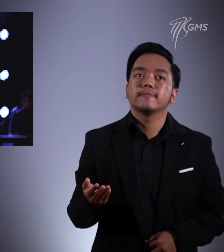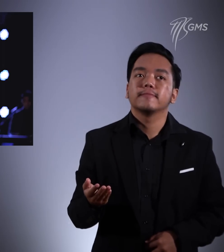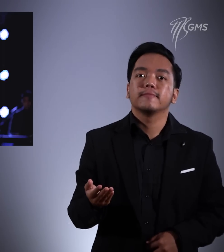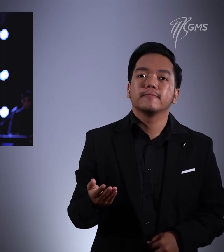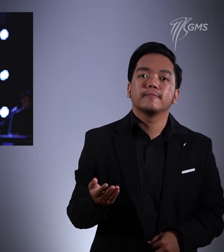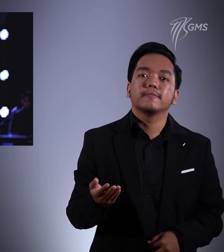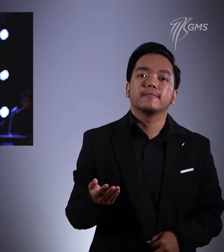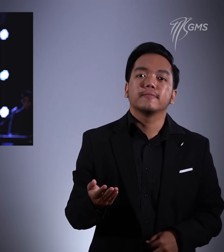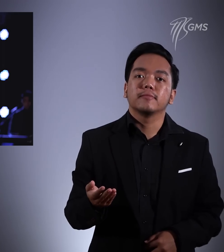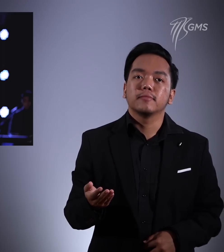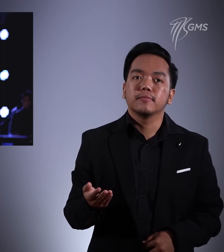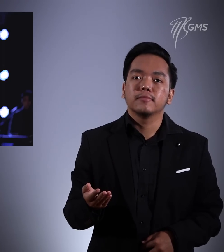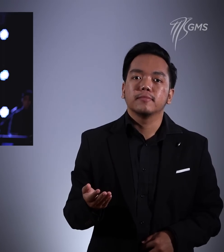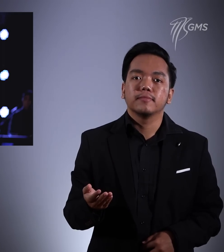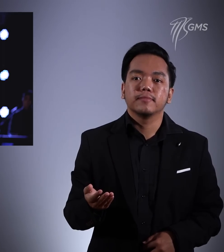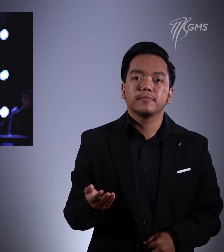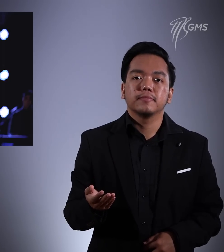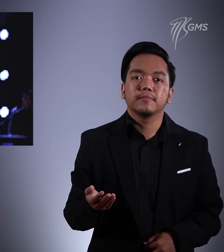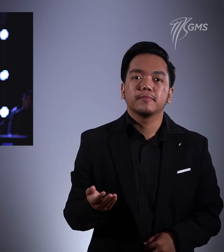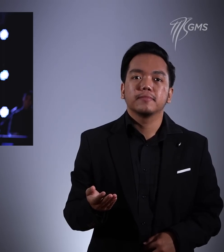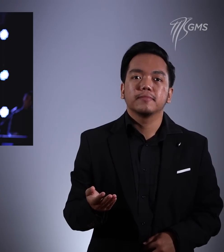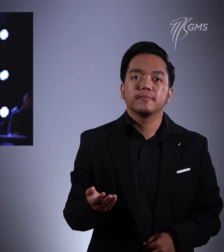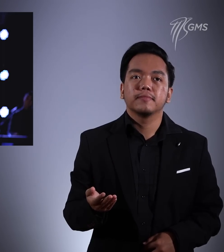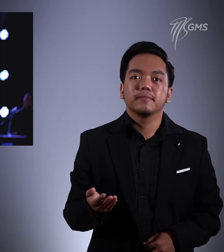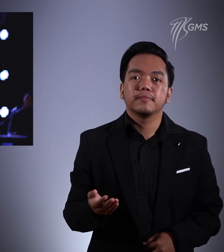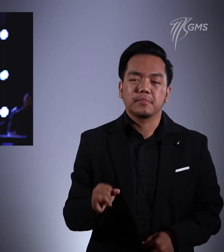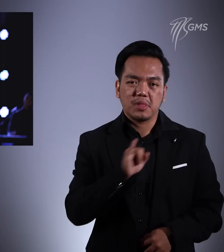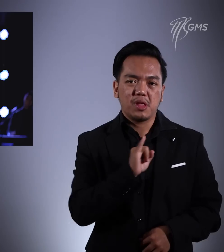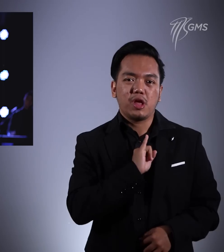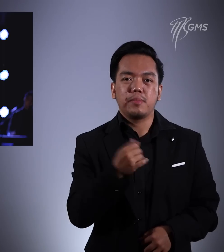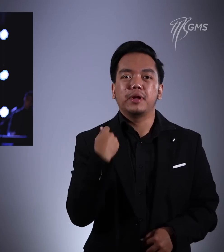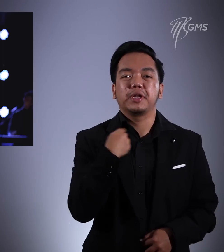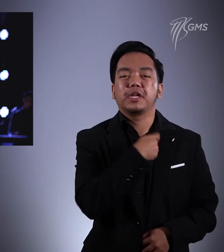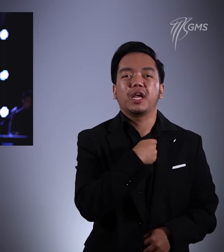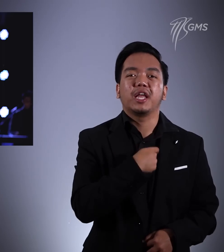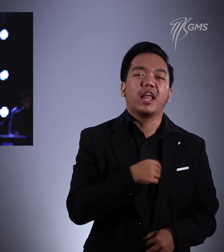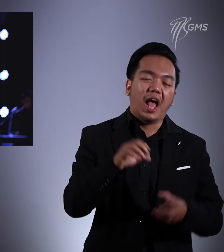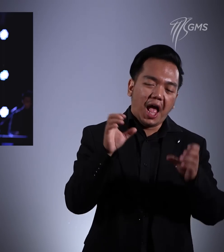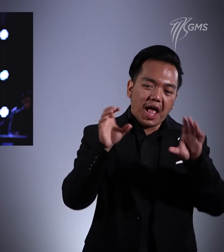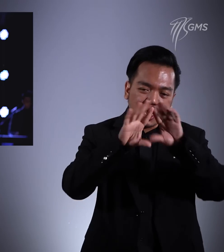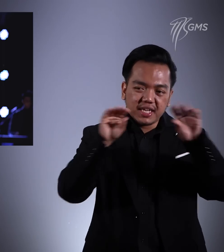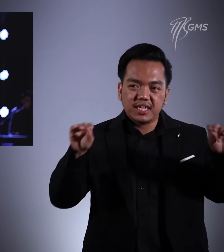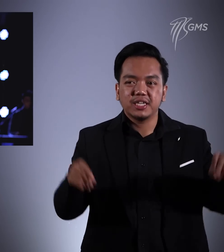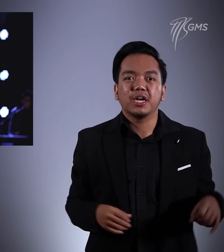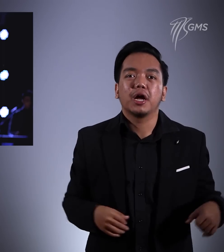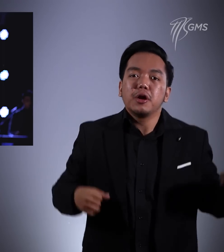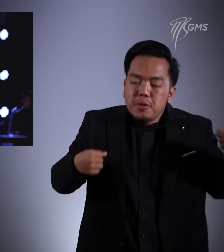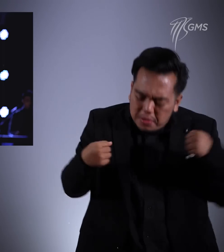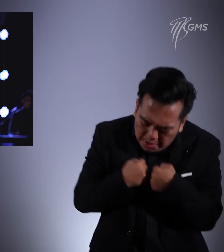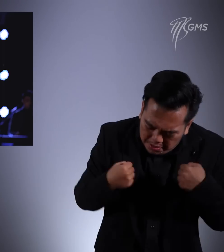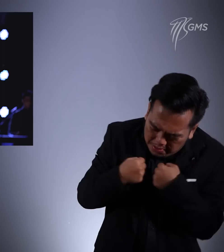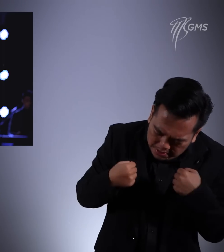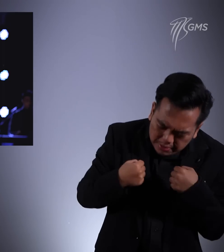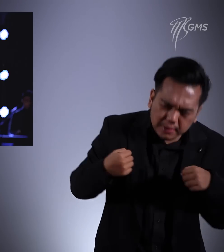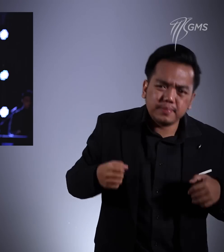gemetaran menghasilkan damai sejahtera dan kemenangan. Iman kita mengerjakan fear dulu dan peace. That fear is